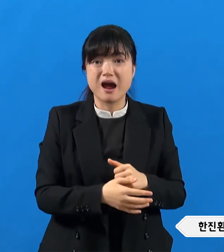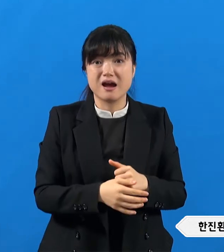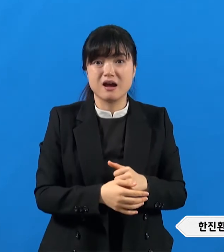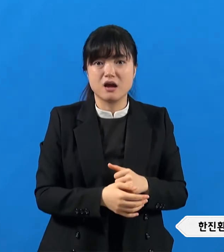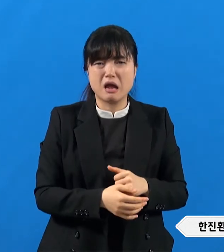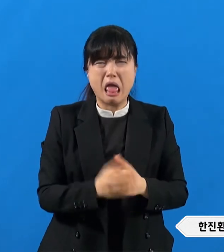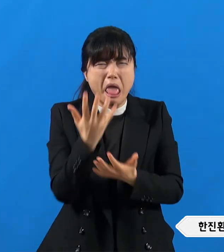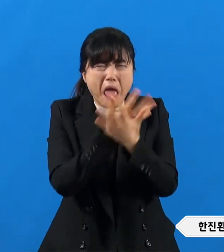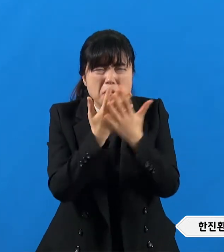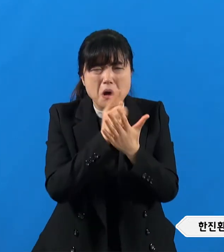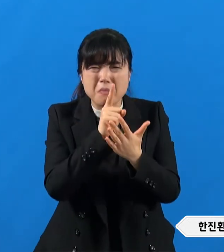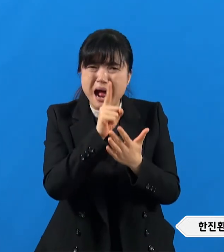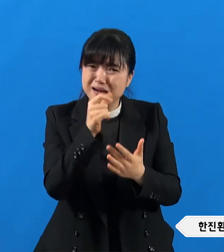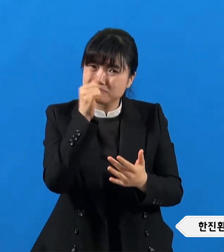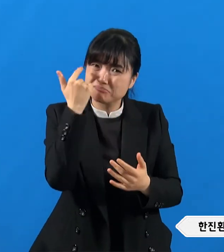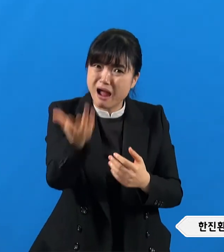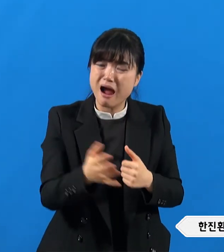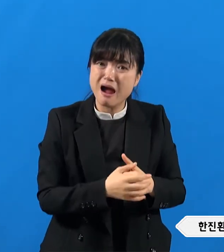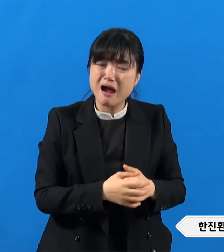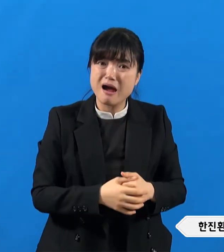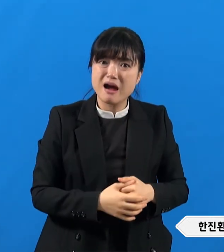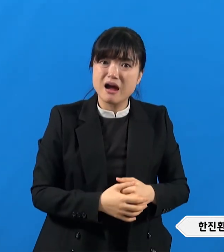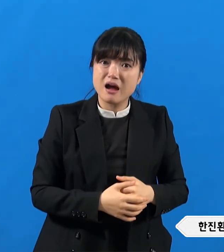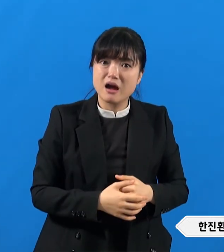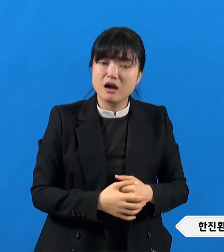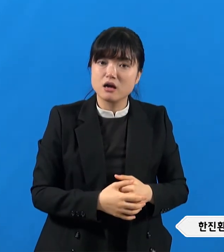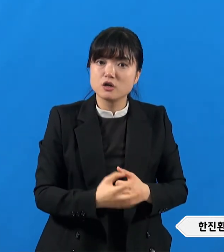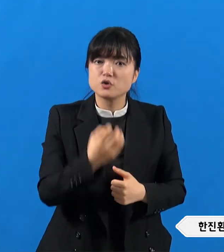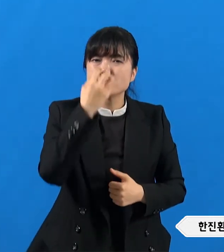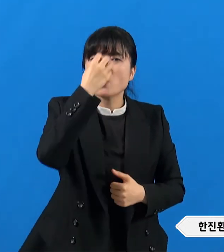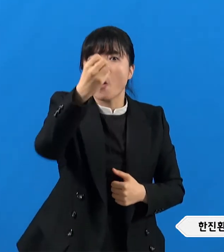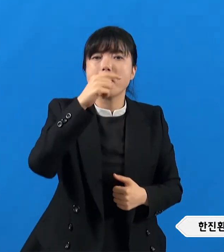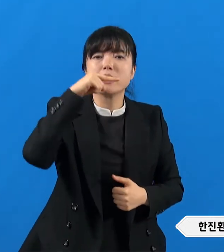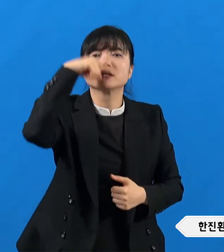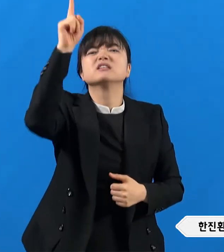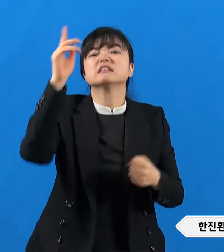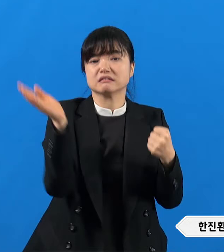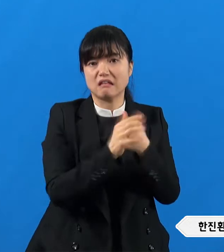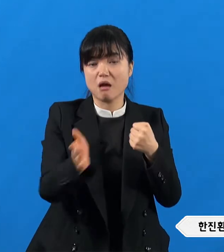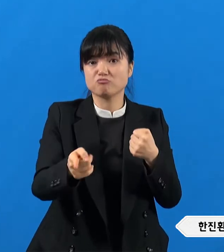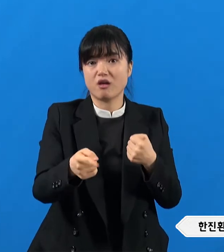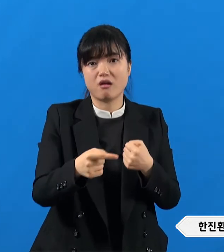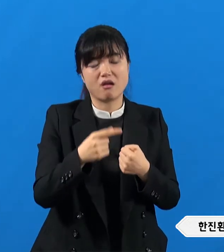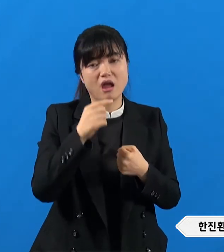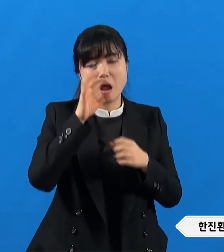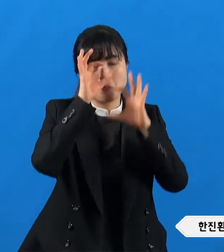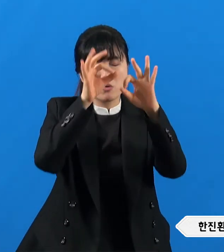애매한 존재라고 하십니까? 교만이 머리 꼭대기까지 차 있으니까 그렇지요.